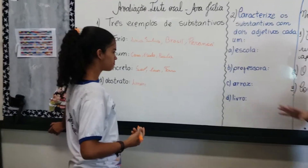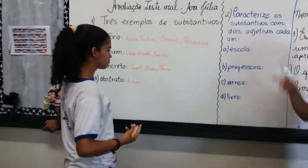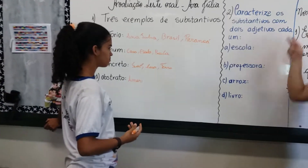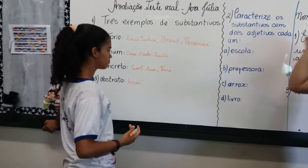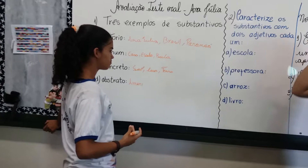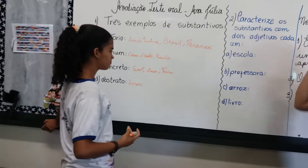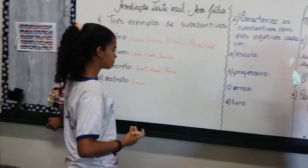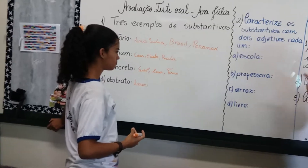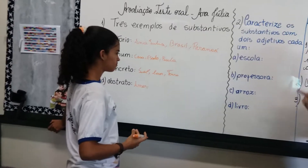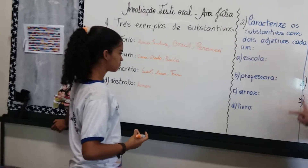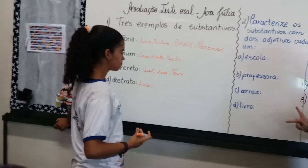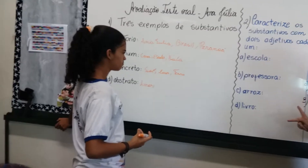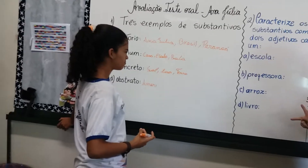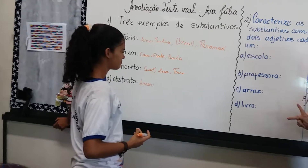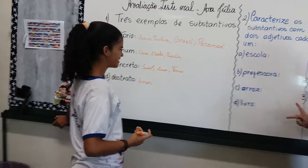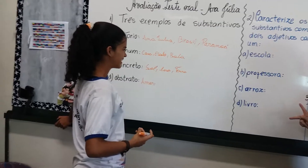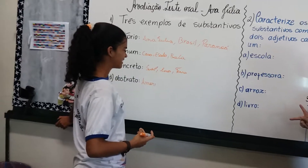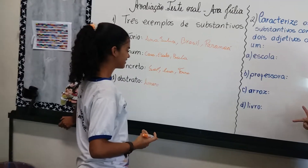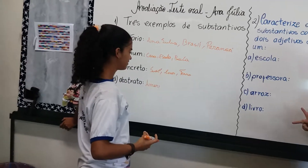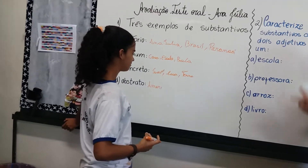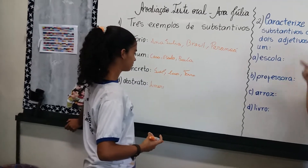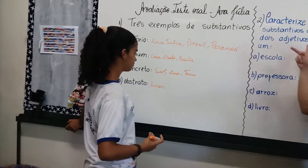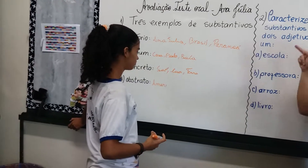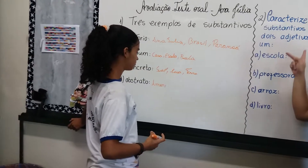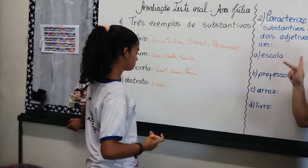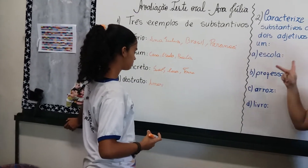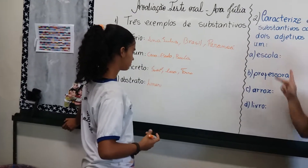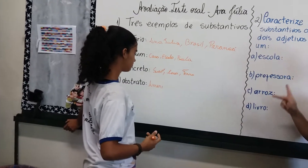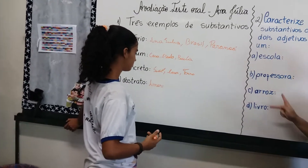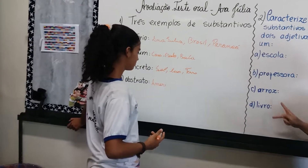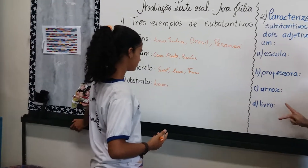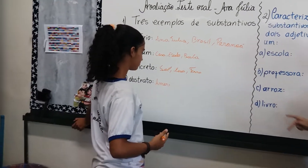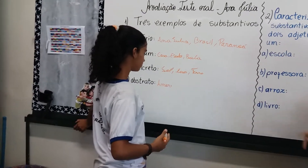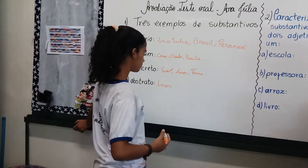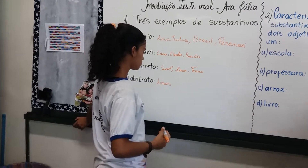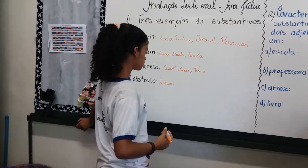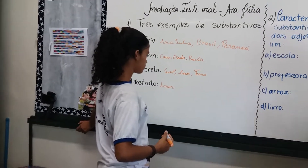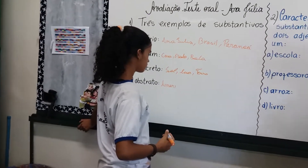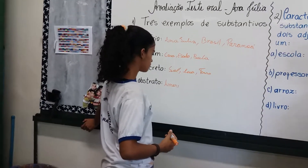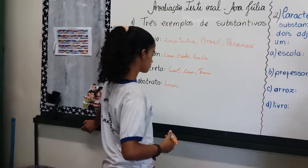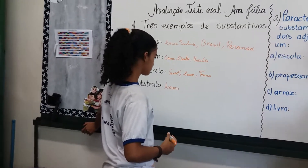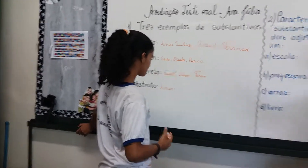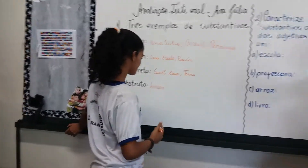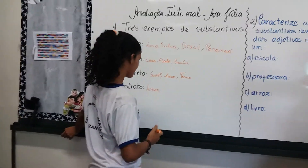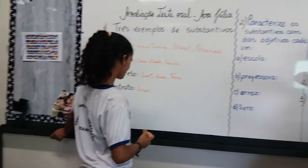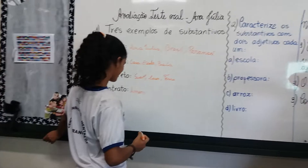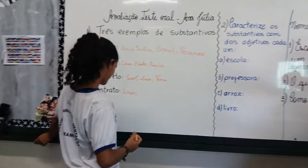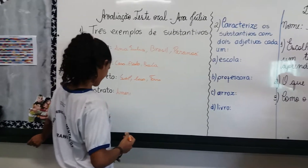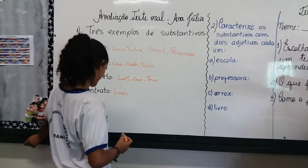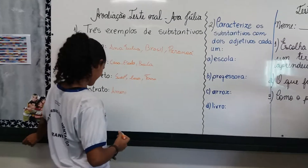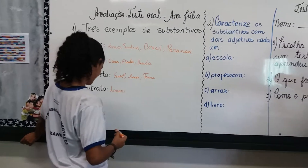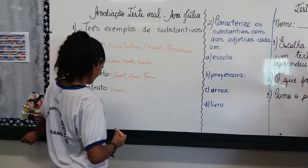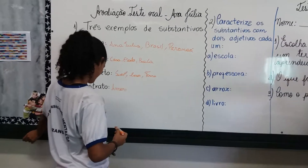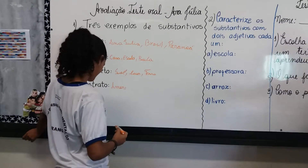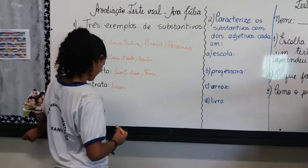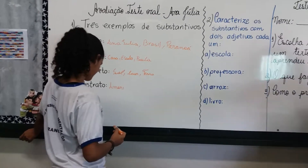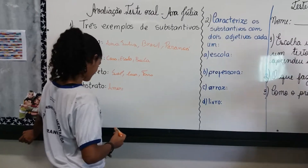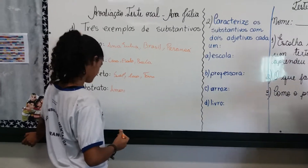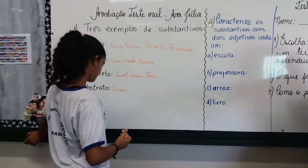que ela escreveu a palavra Terra com letra maiúscula, dizendo que é o planeta Terra, né? Isso. Se fosse